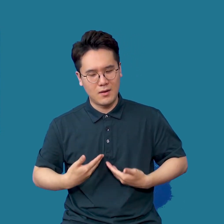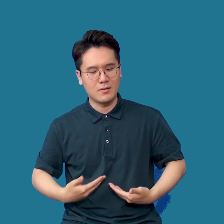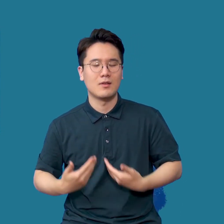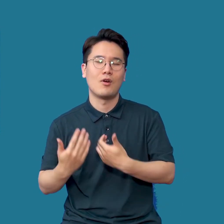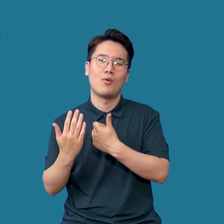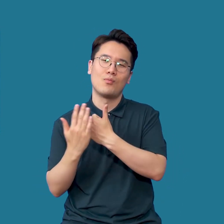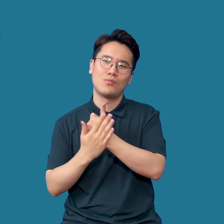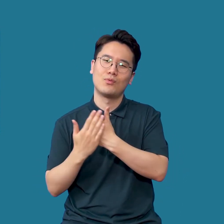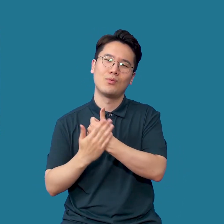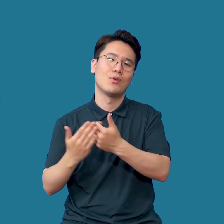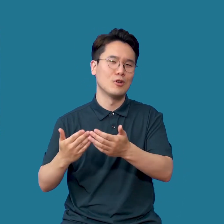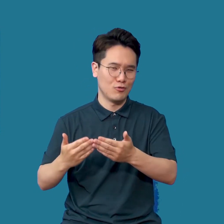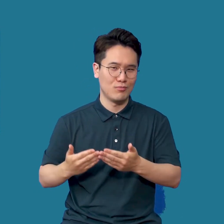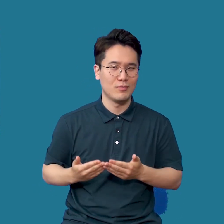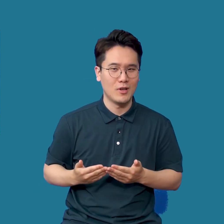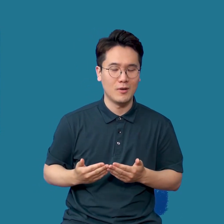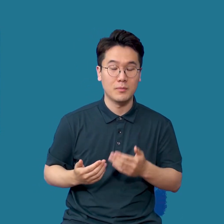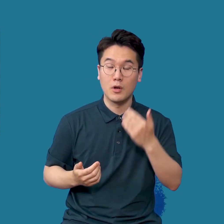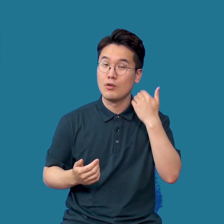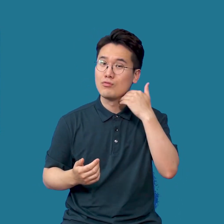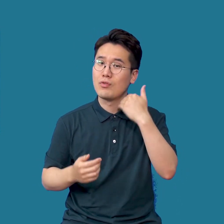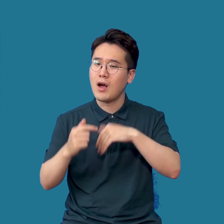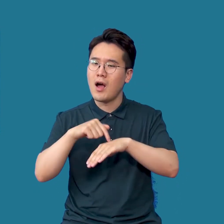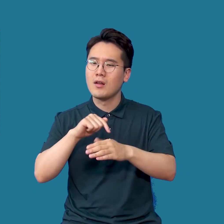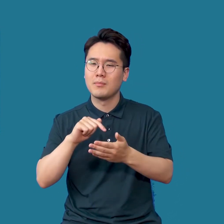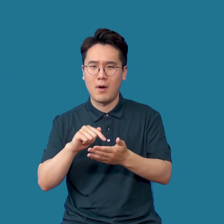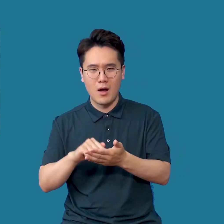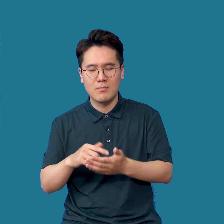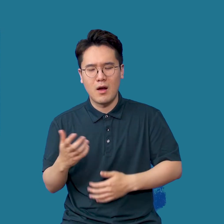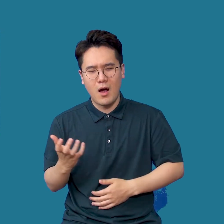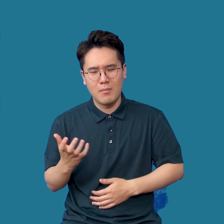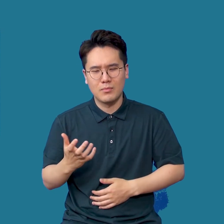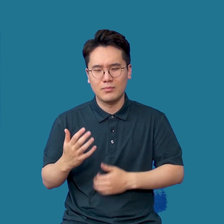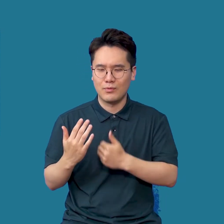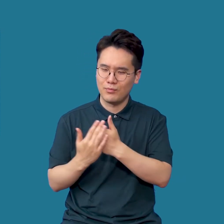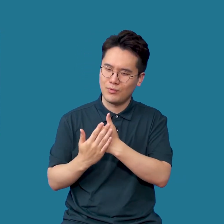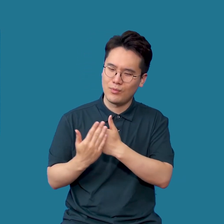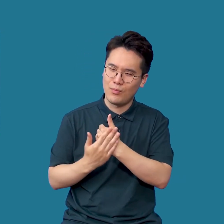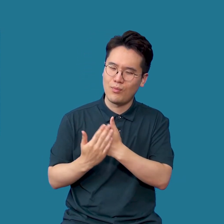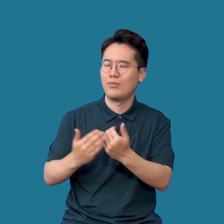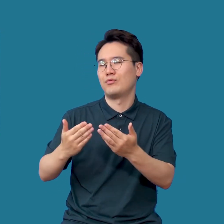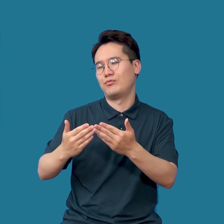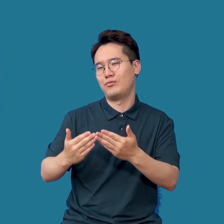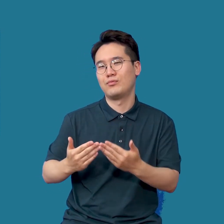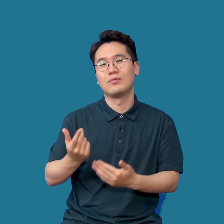아픈 마음을 쓰다듬어 주는 것 같이 마음에 잔잔한 위로가 찾아옵니다.